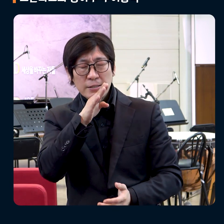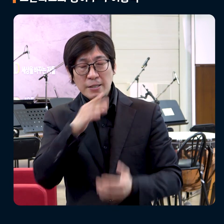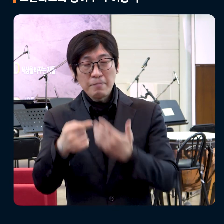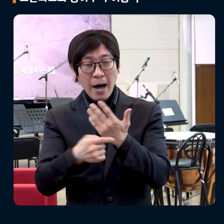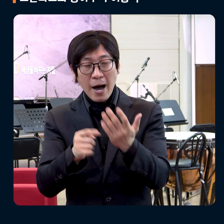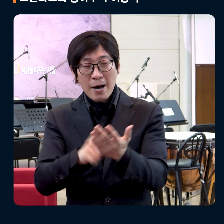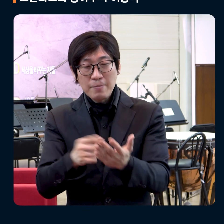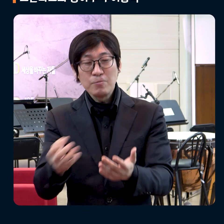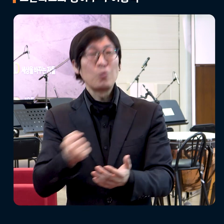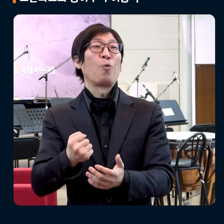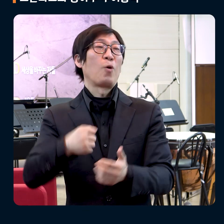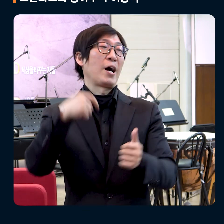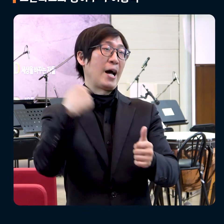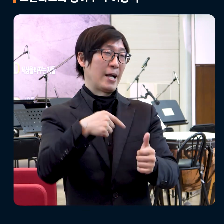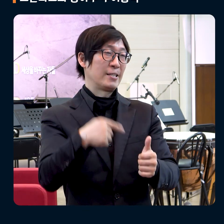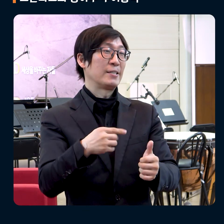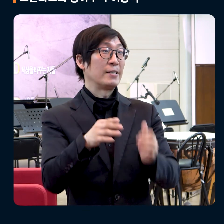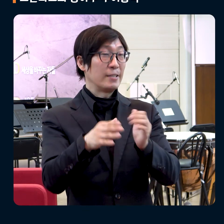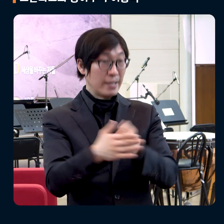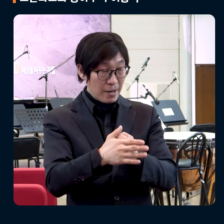진심의 가르침입니다.